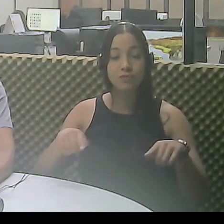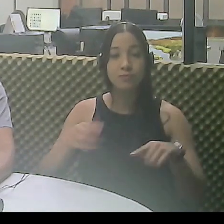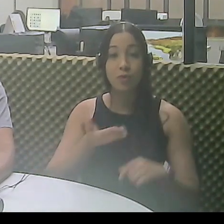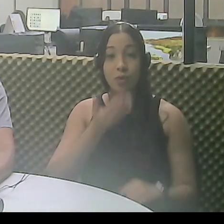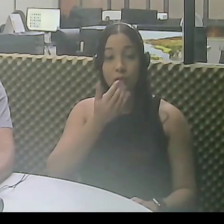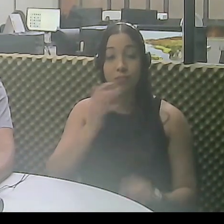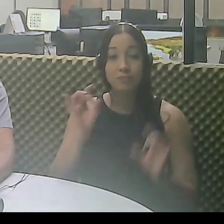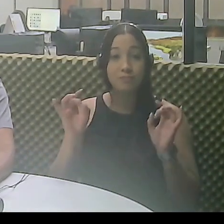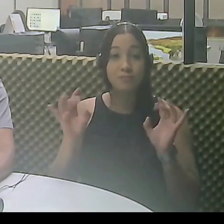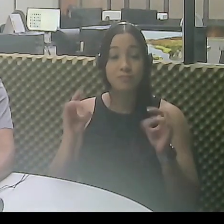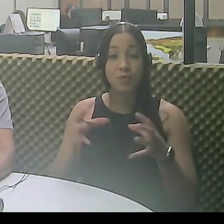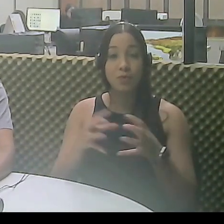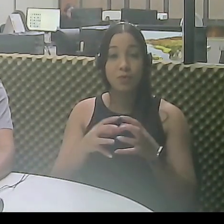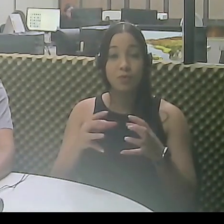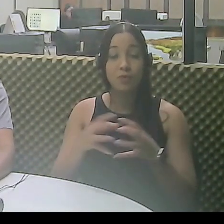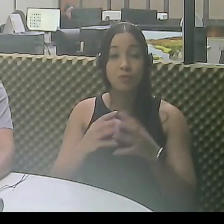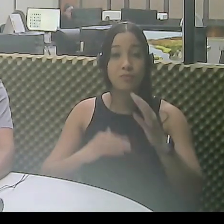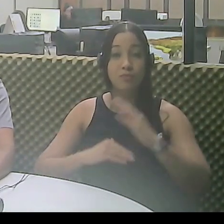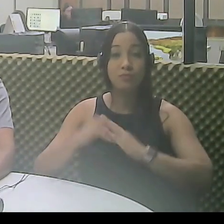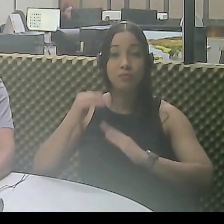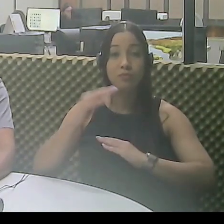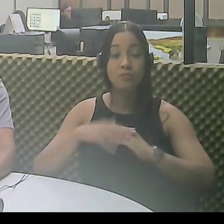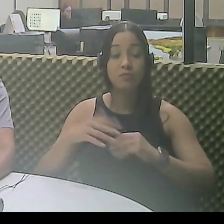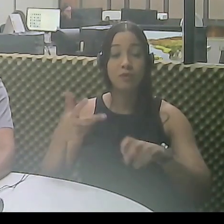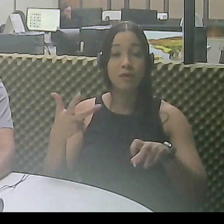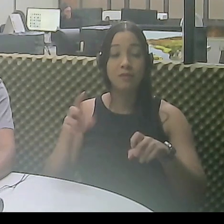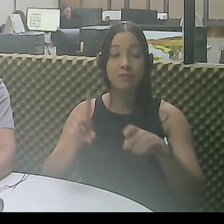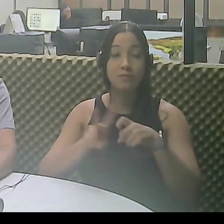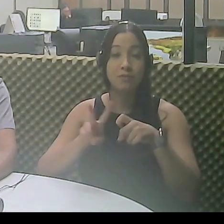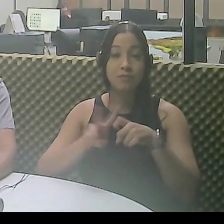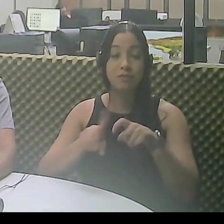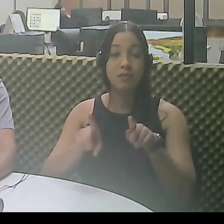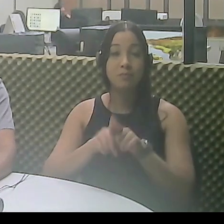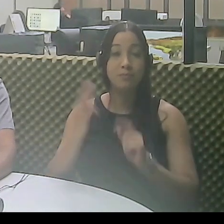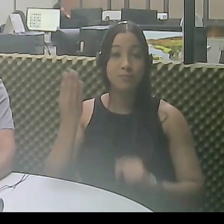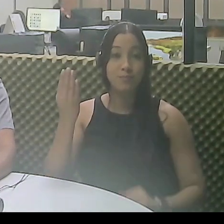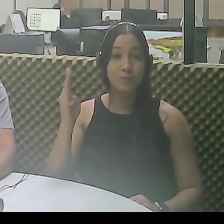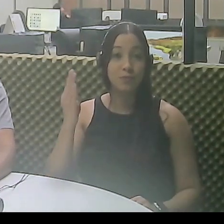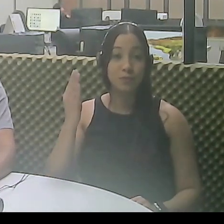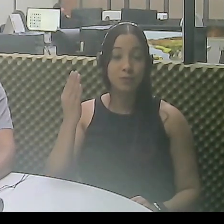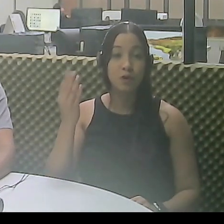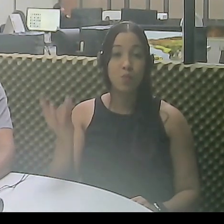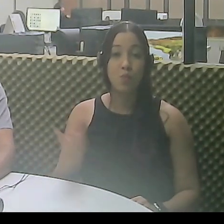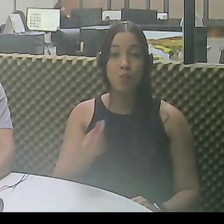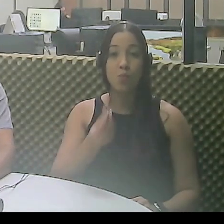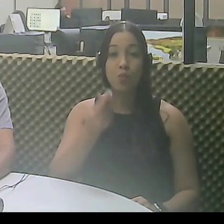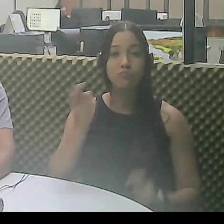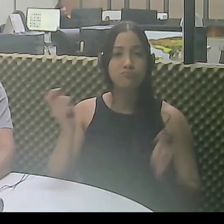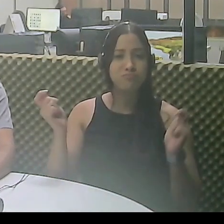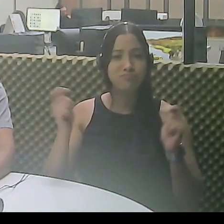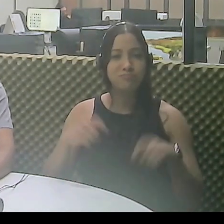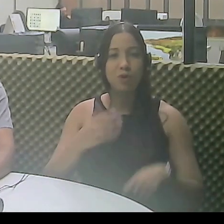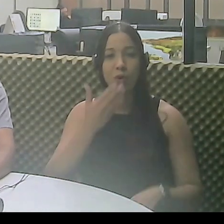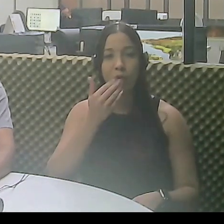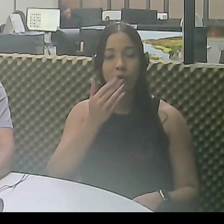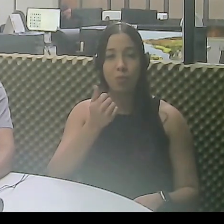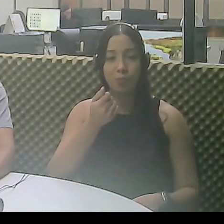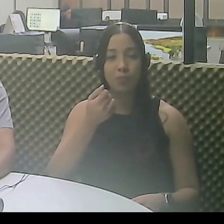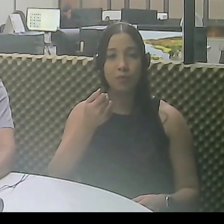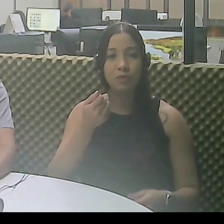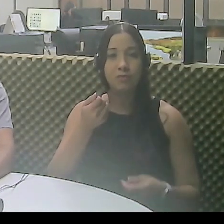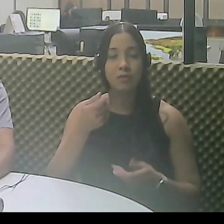dieta é elaborada por uma equipe envolvendo profissionais da veterinária e biologia. O nível de qualidade é garantido com alimentos